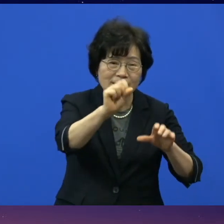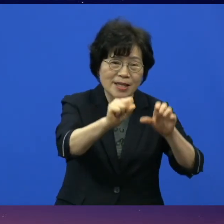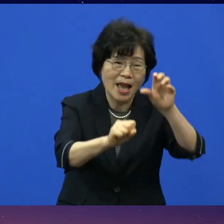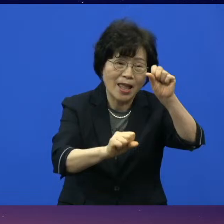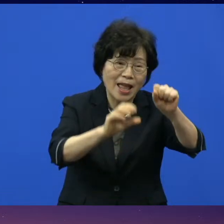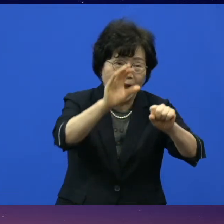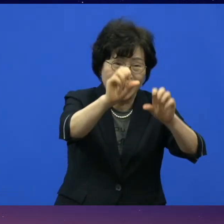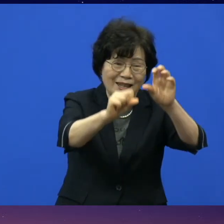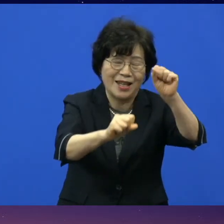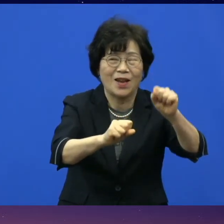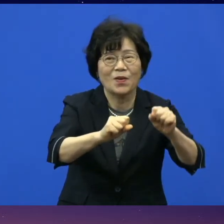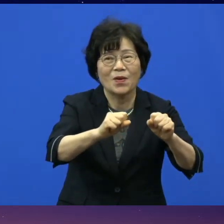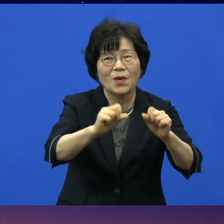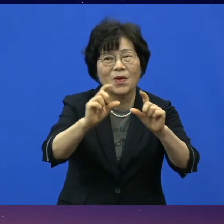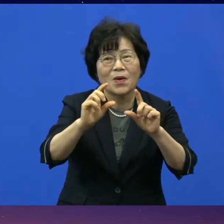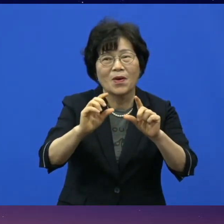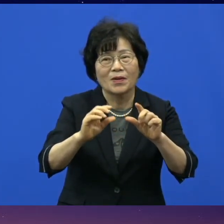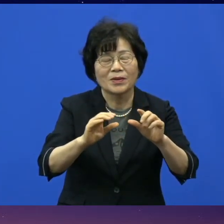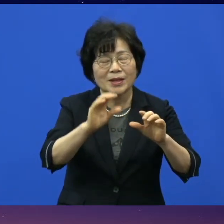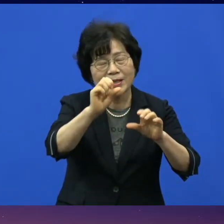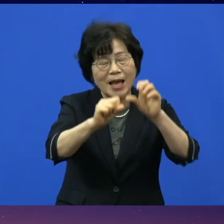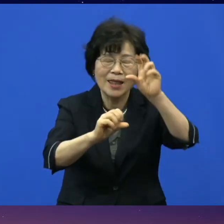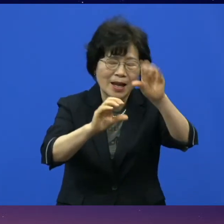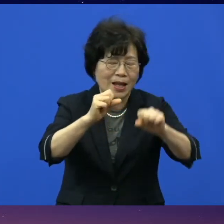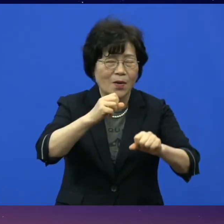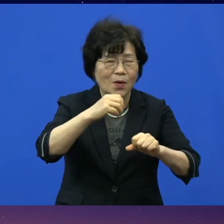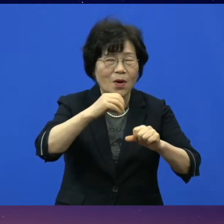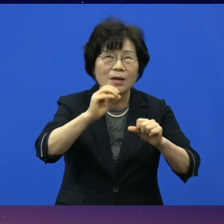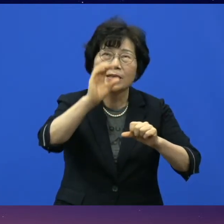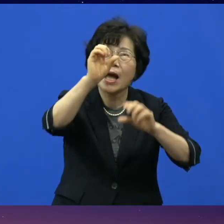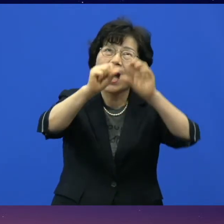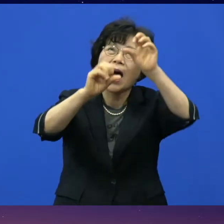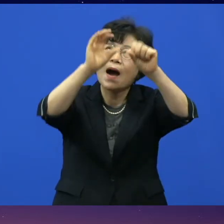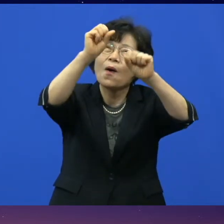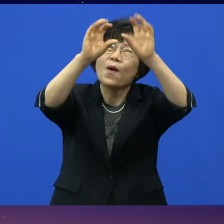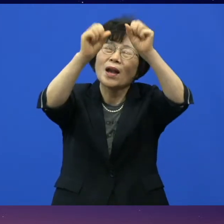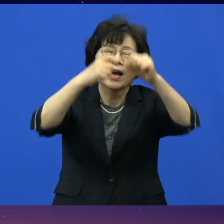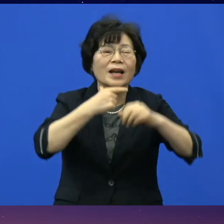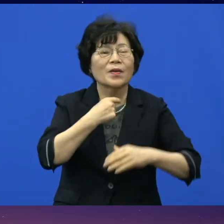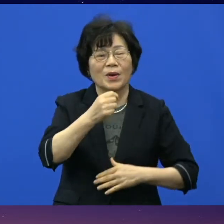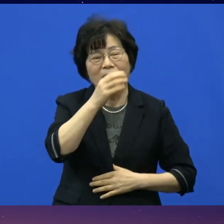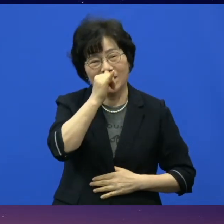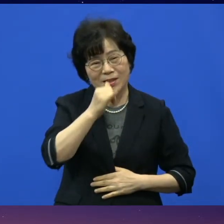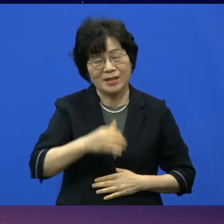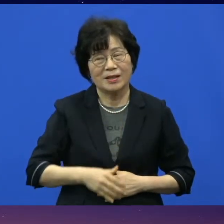그죠? 전부 다 사다리를 타고 있는 거예요. 어디론가 올라가는 거예요.